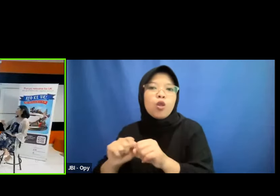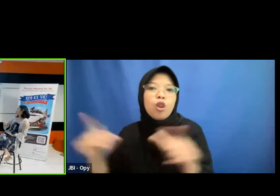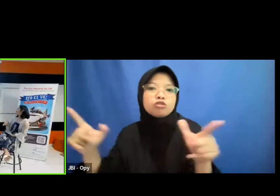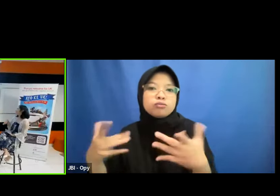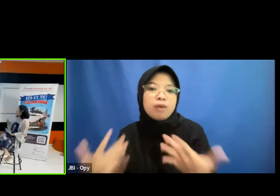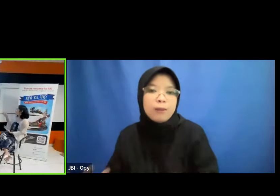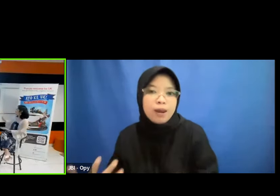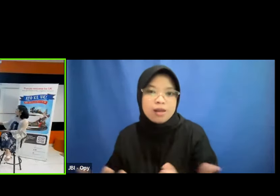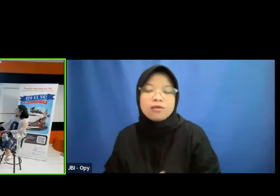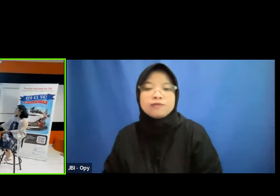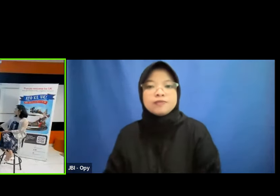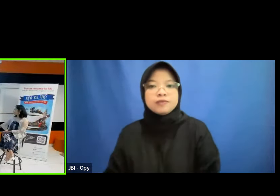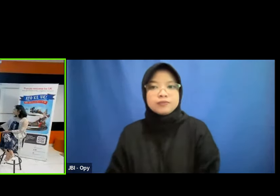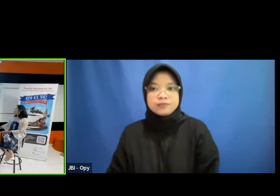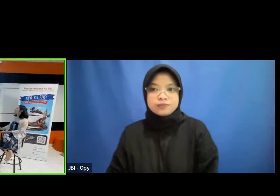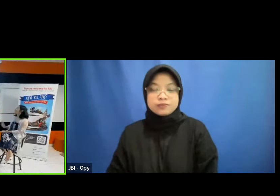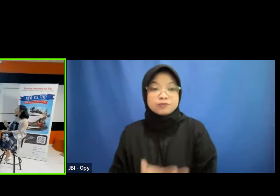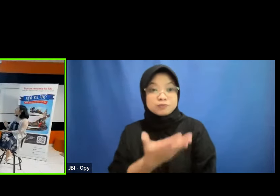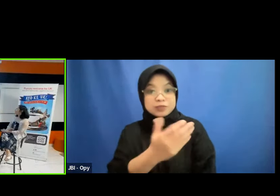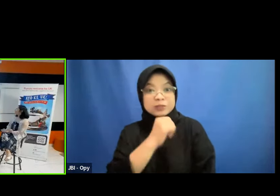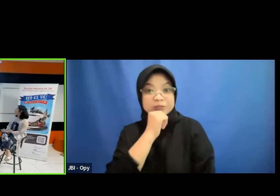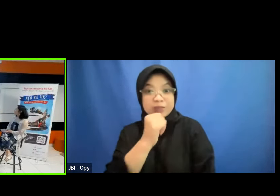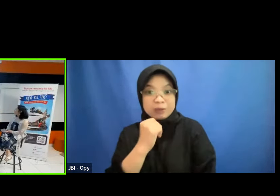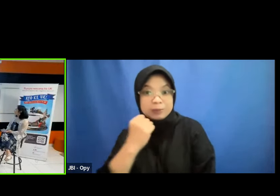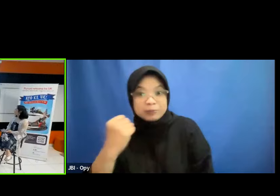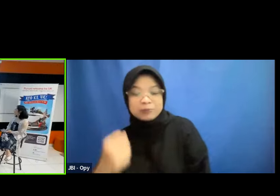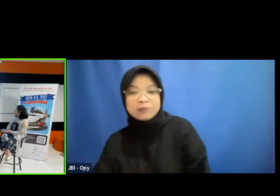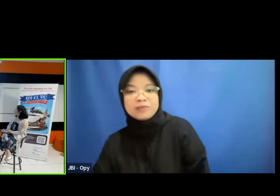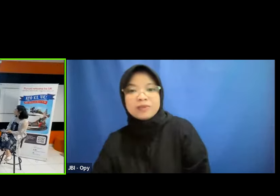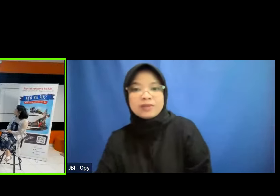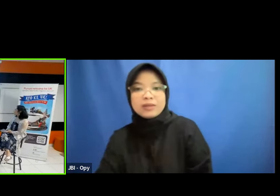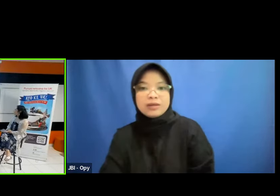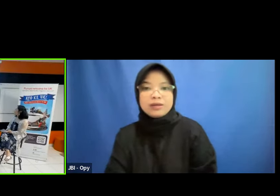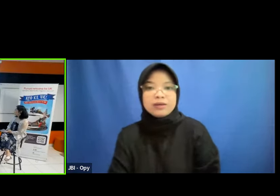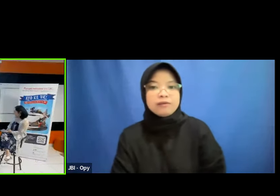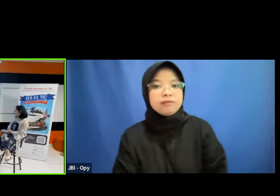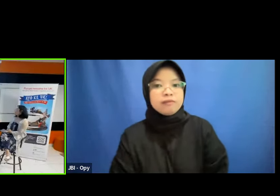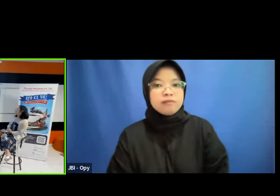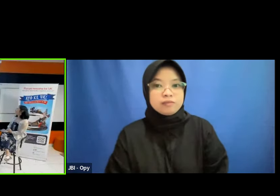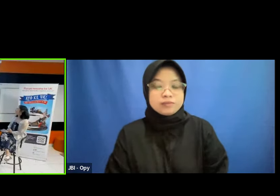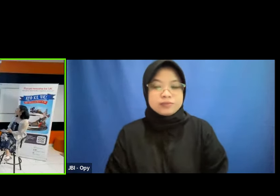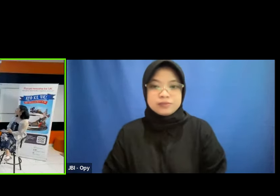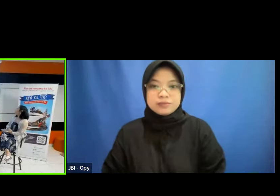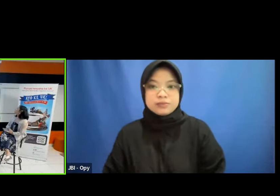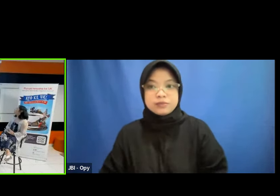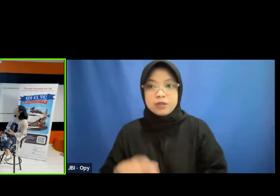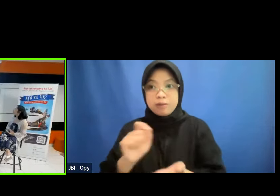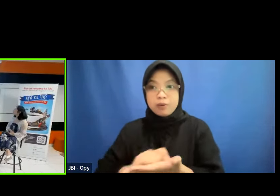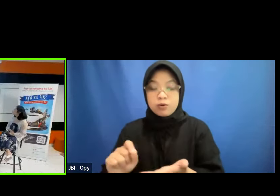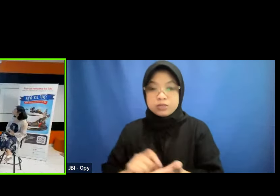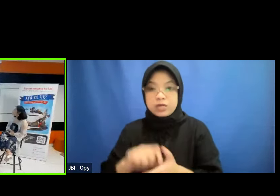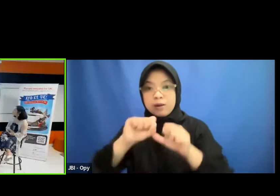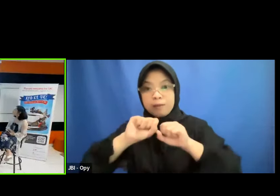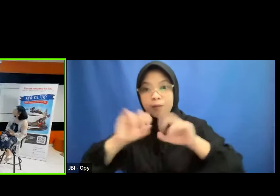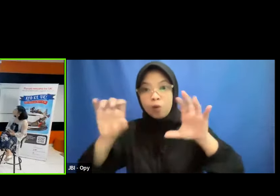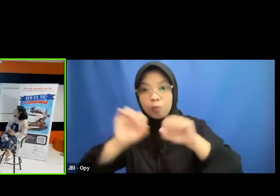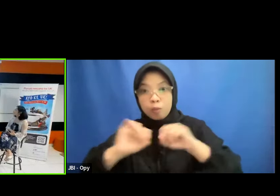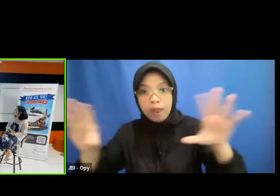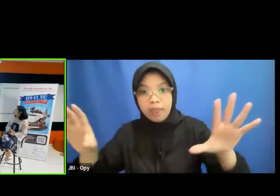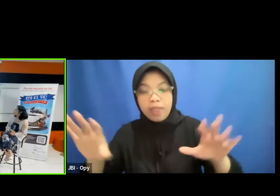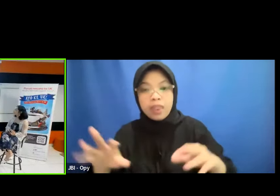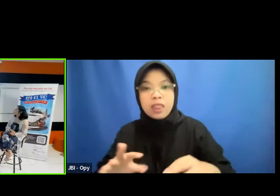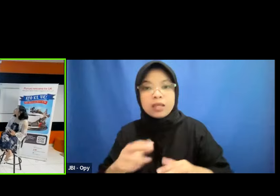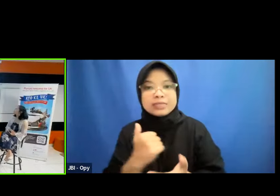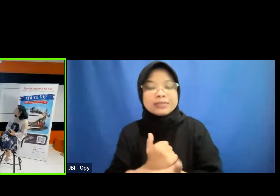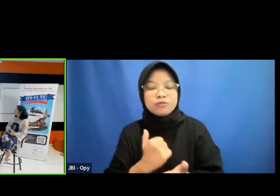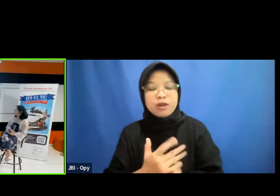gitu mungkin dari yang dekat dulu di sebelah aku dari pas pengumuman es ya Iya betul unuk pas pengumuman Esi sebenarnya su